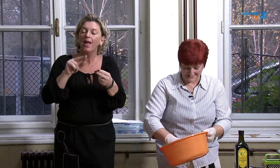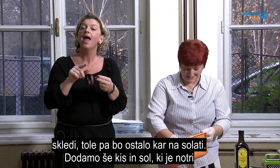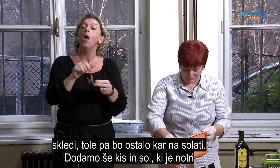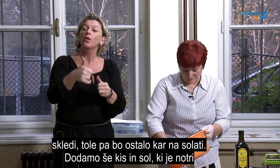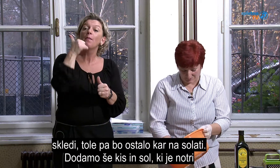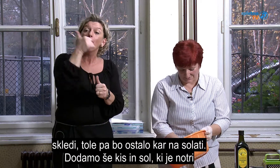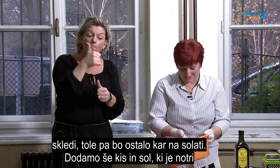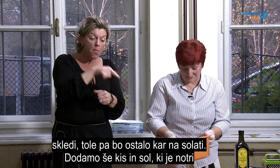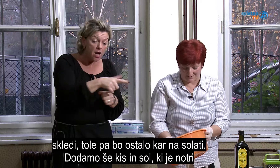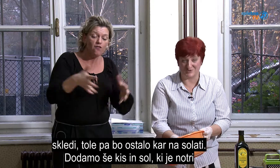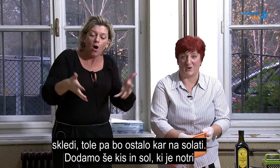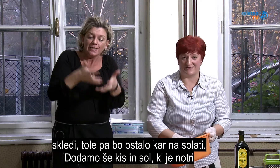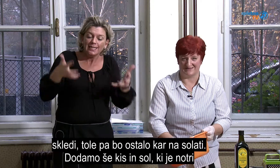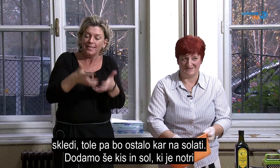skledi, tole pa bo ostalo kar na solati.